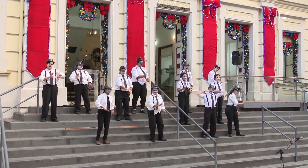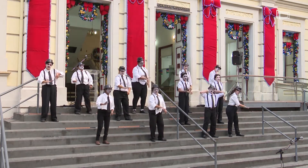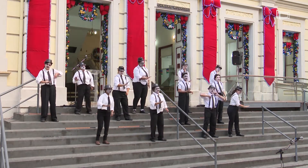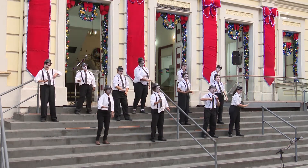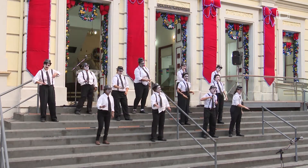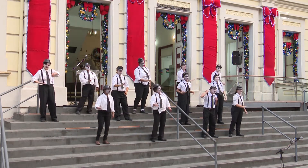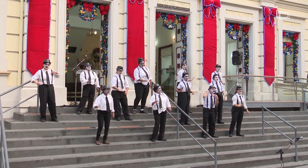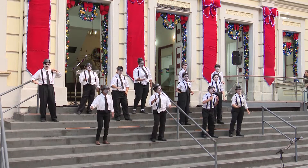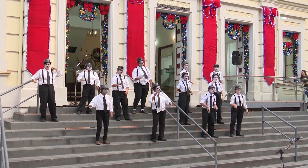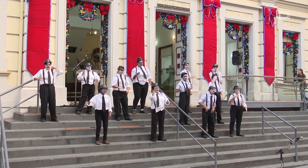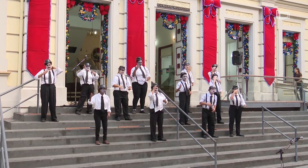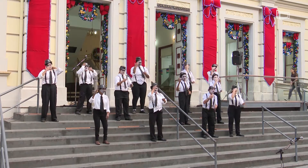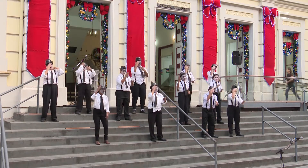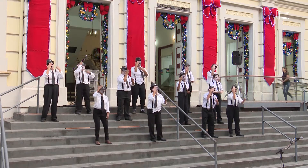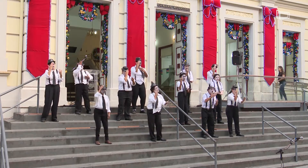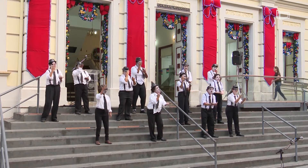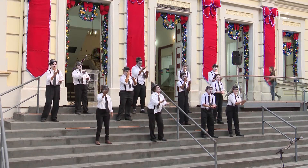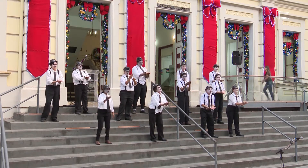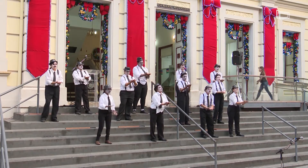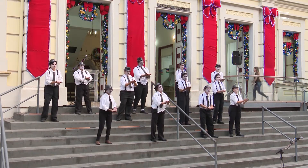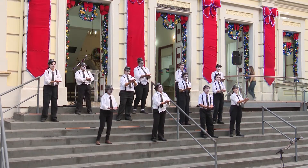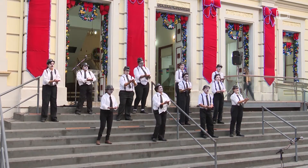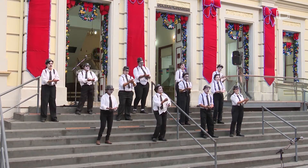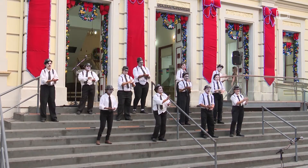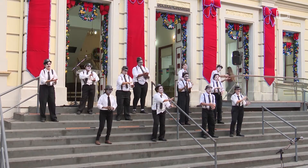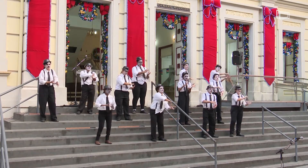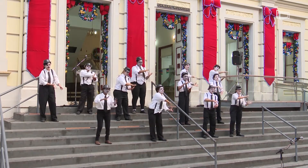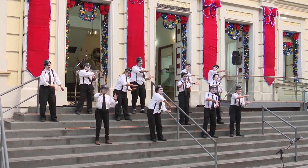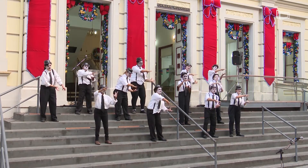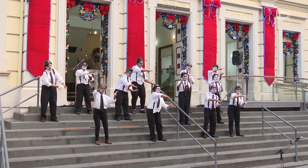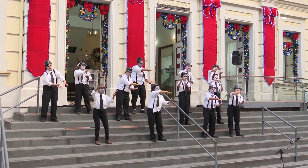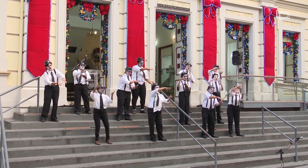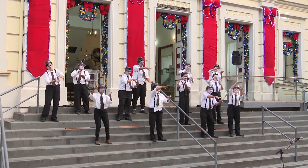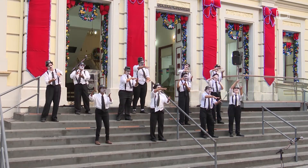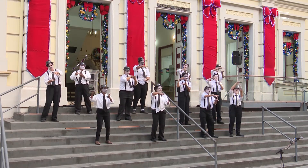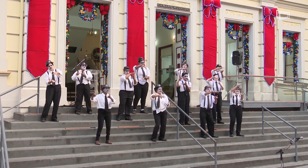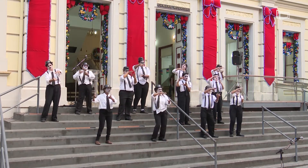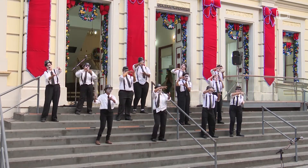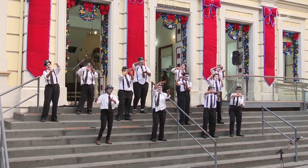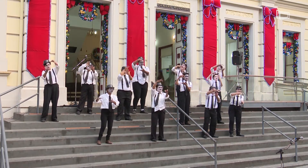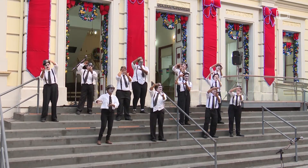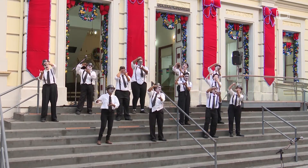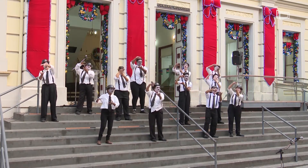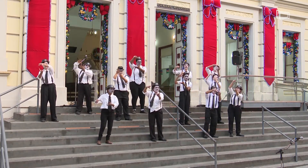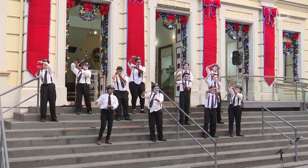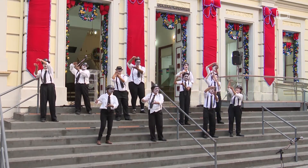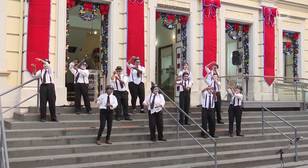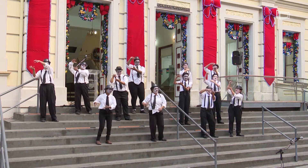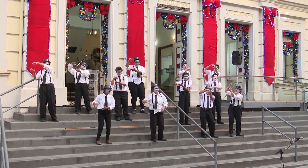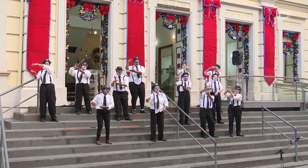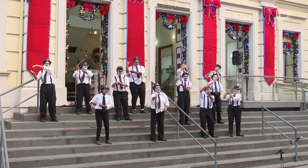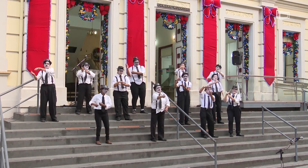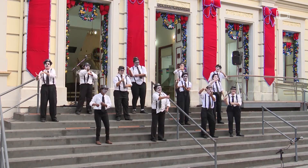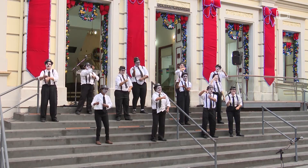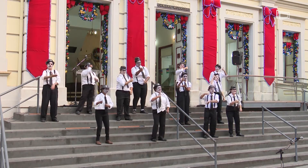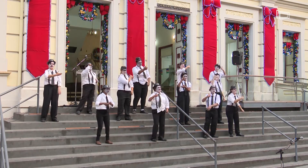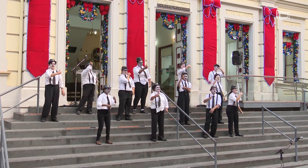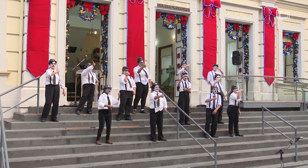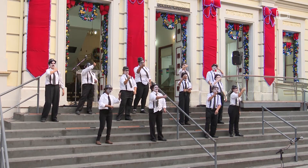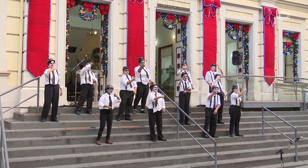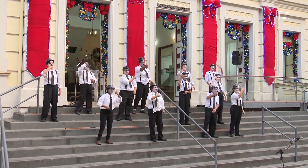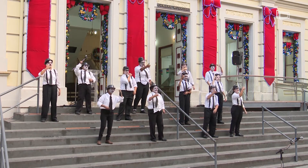Quem acredita ou tem esperança Quem faz tudo para o mundo